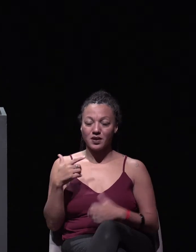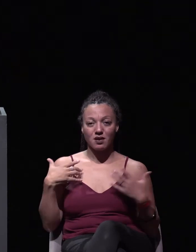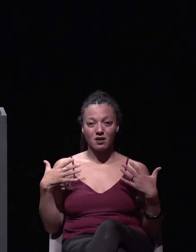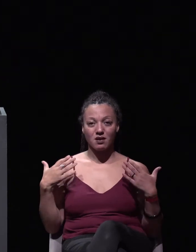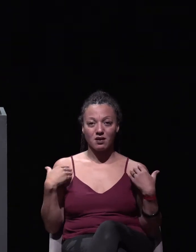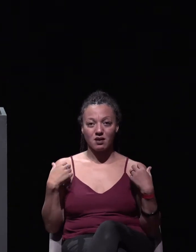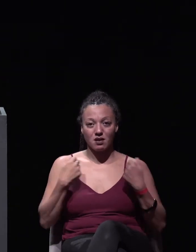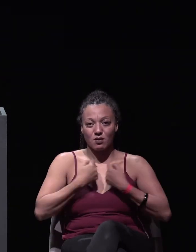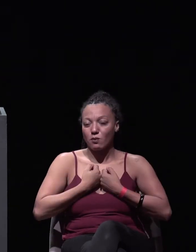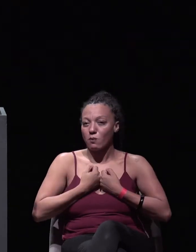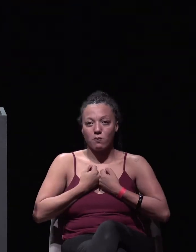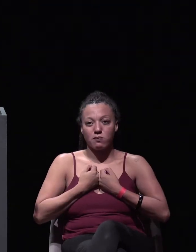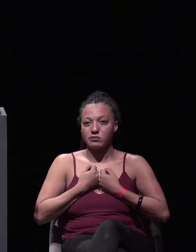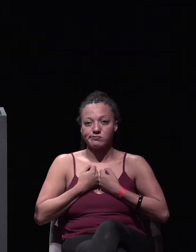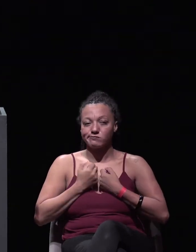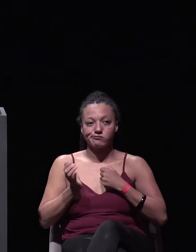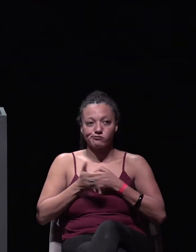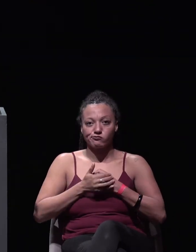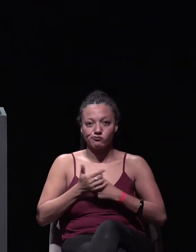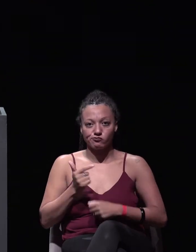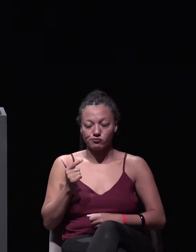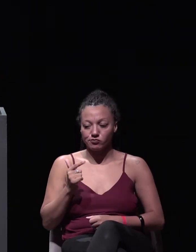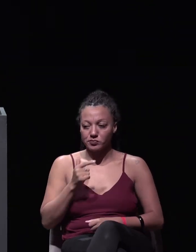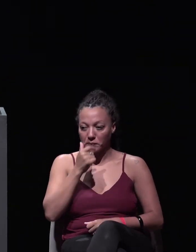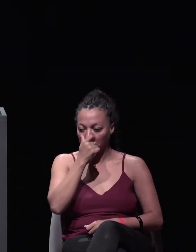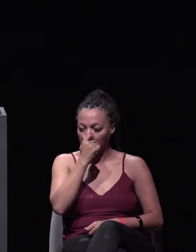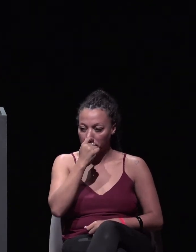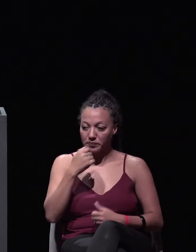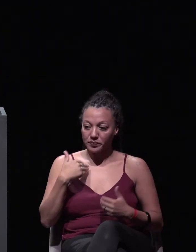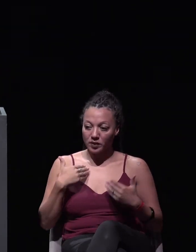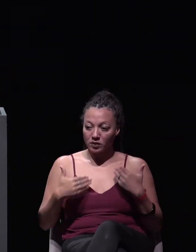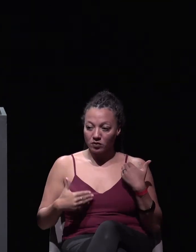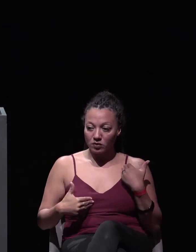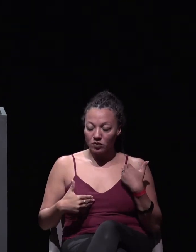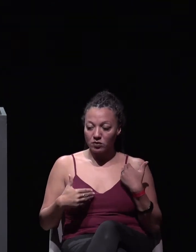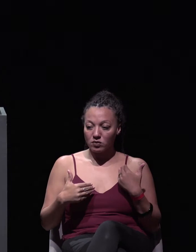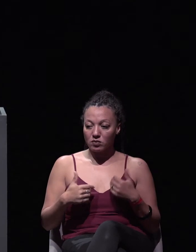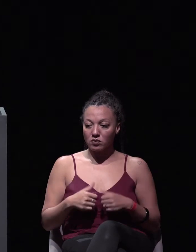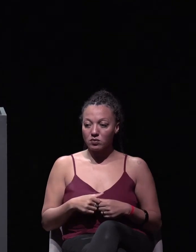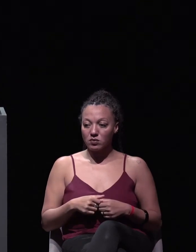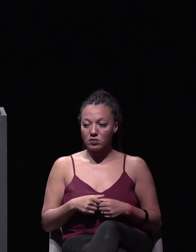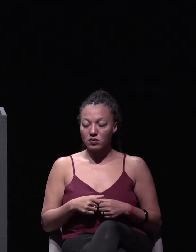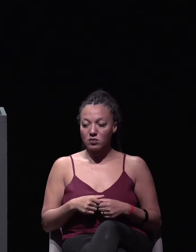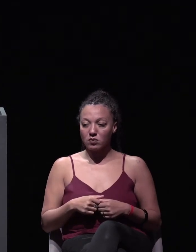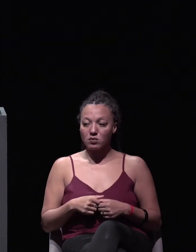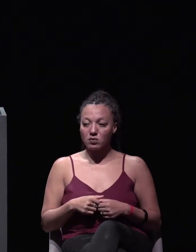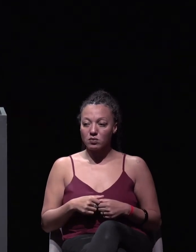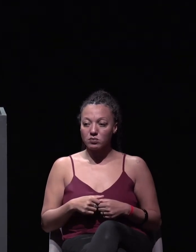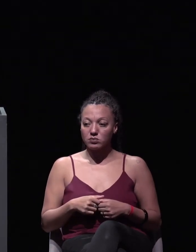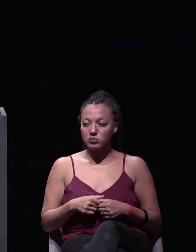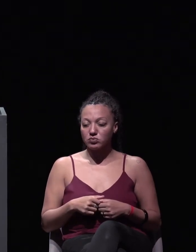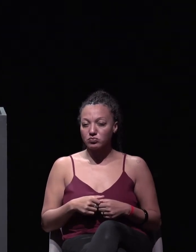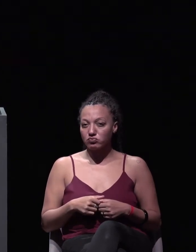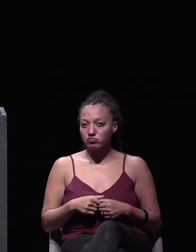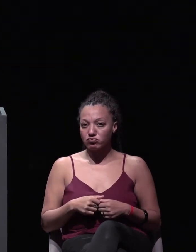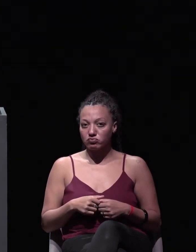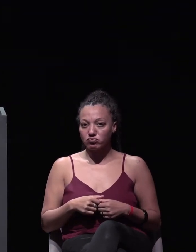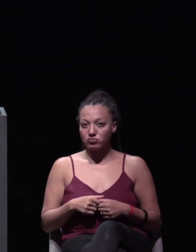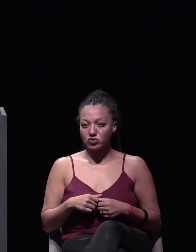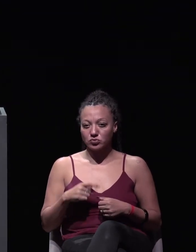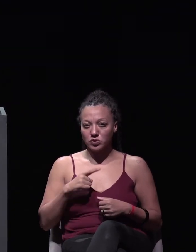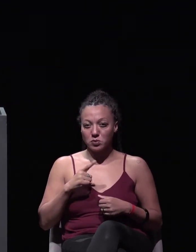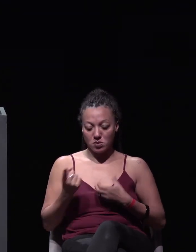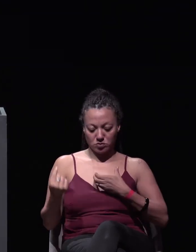roupa traria, né? O corpo, então, é afirmado enquanto uma possível subjetividade é